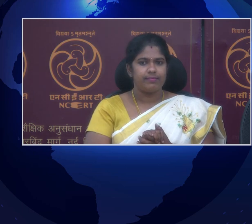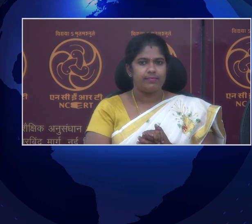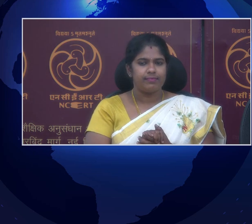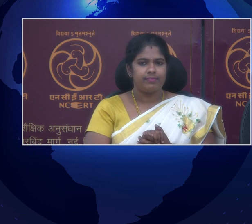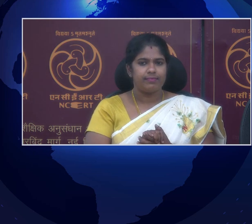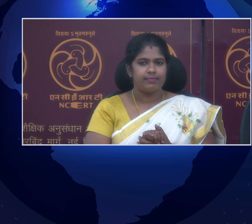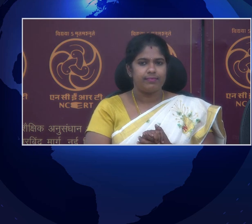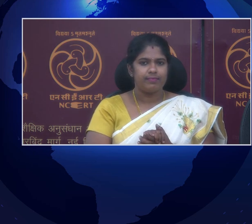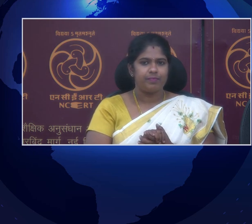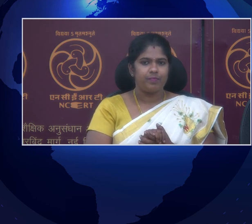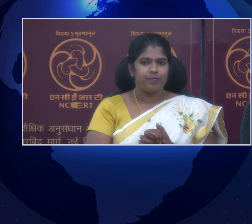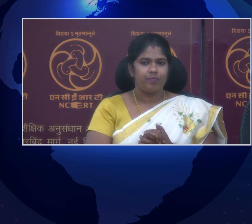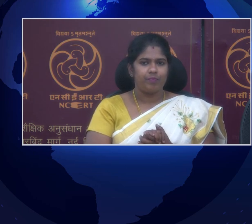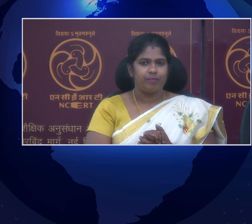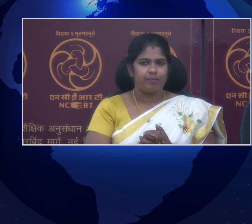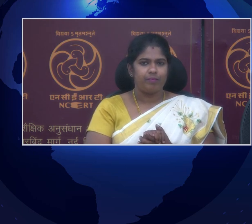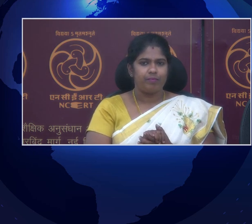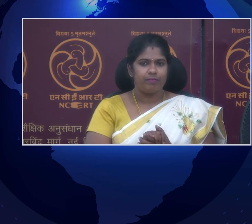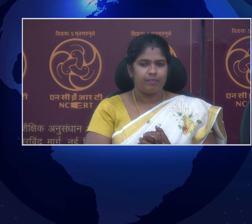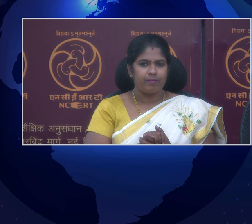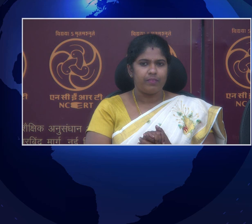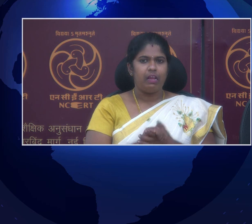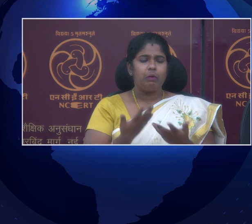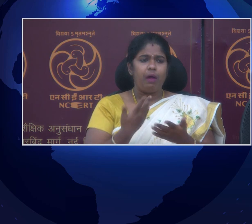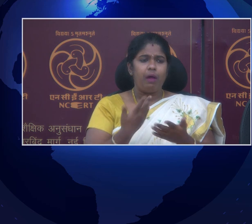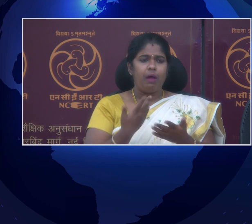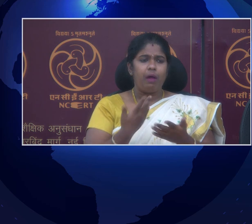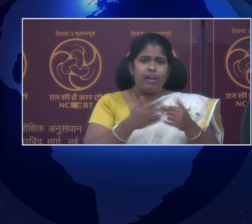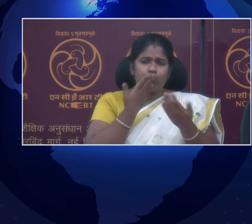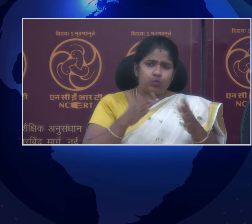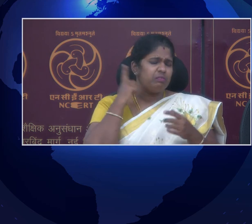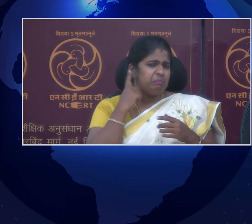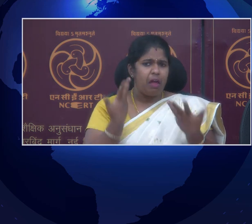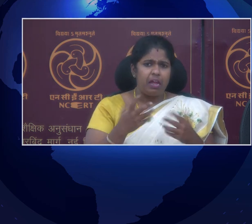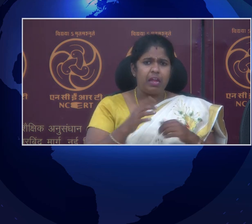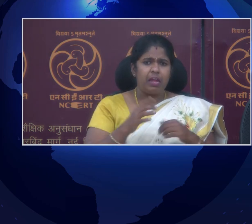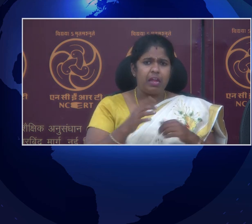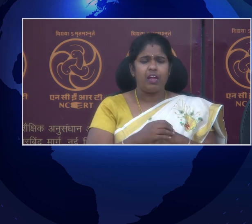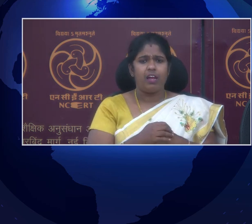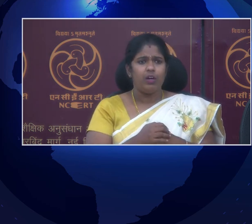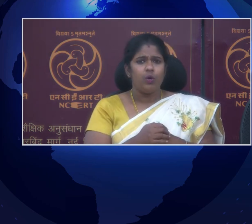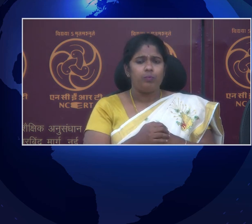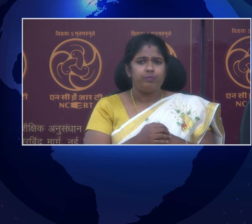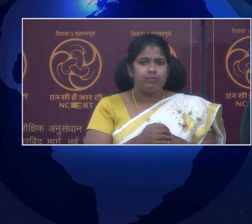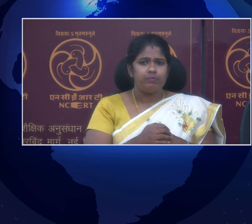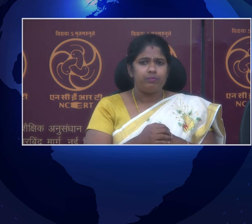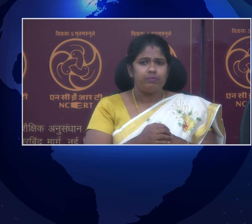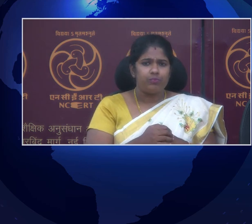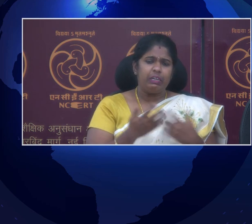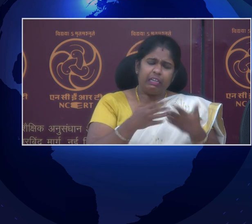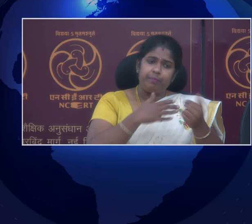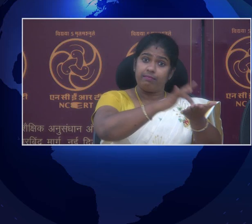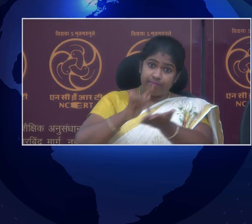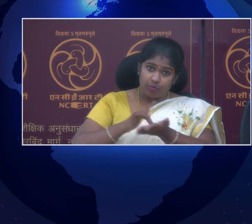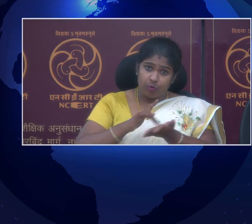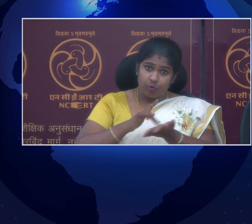हैं, वहां पे उनके सुनने वाला कोई नहीं है, ना माध्यम है, ना उनके नेटिव लैंग्वेज में कोई सुनने वाला है, ना बोलने वाला है। हम लोग उस दिशा में